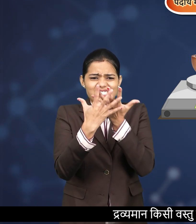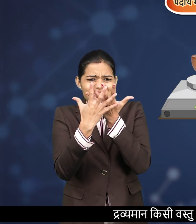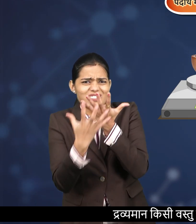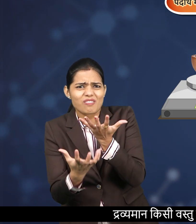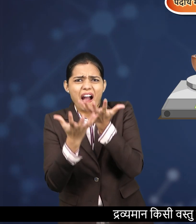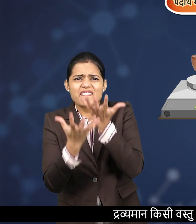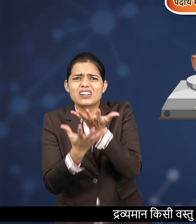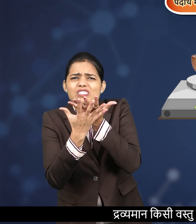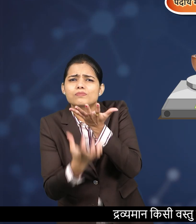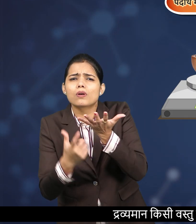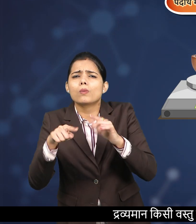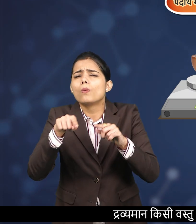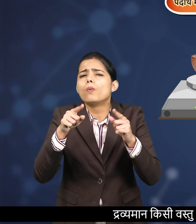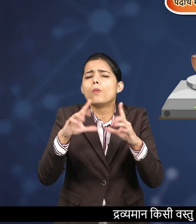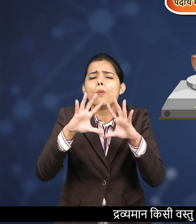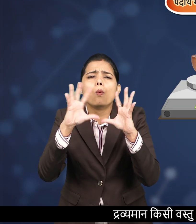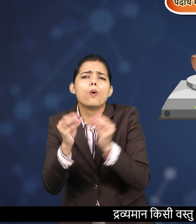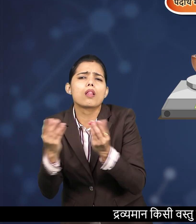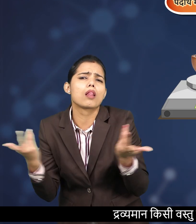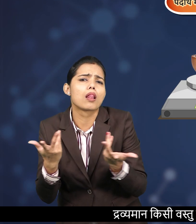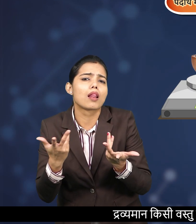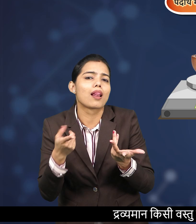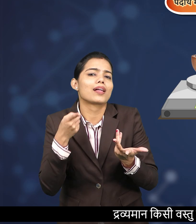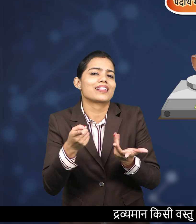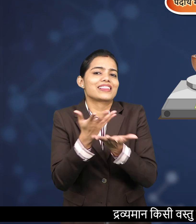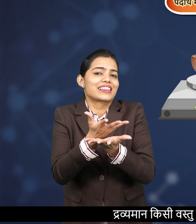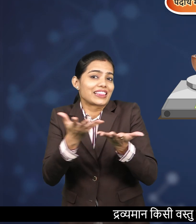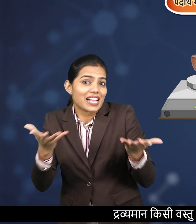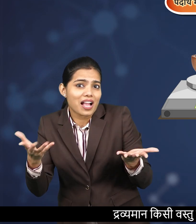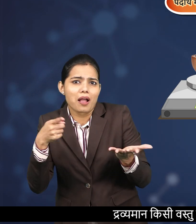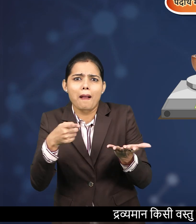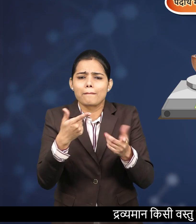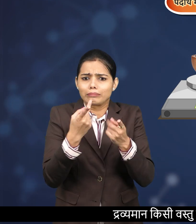द्रव्यमान किसी वस्तु में मौजूद कुल पदार्थ की मात्रा होती है।